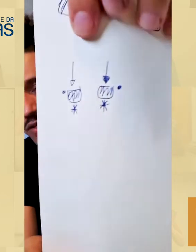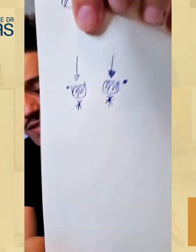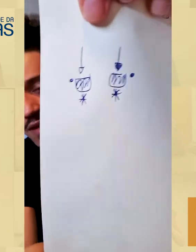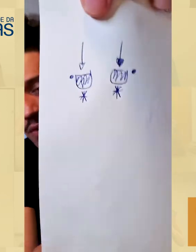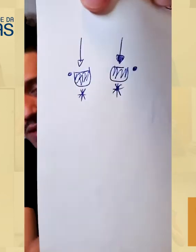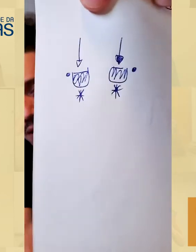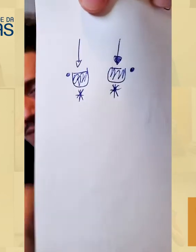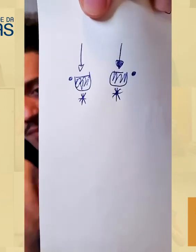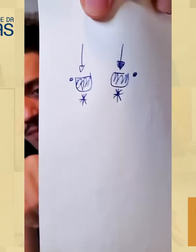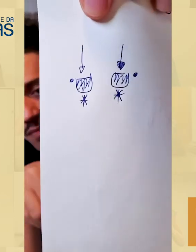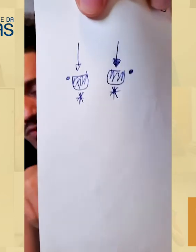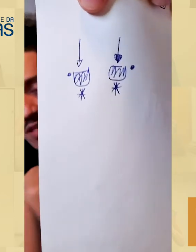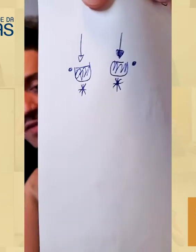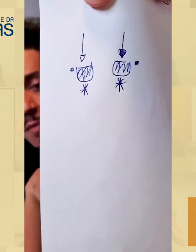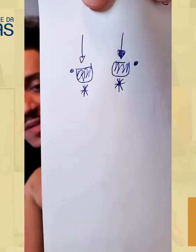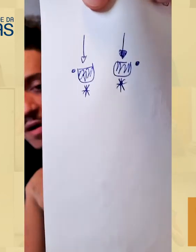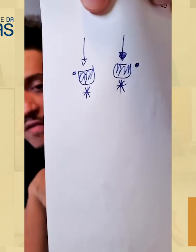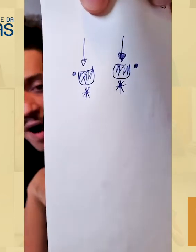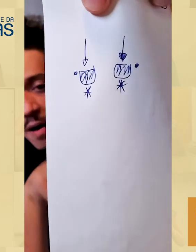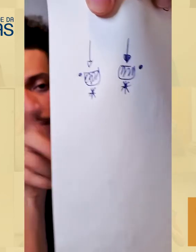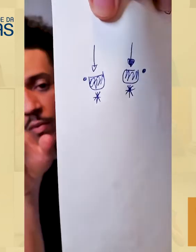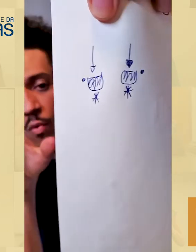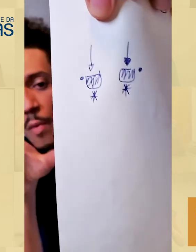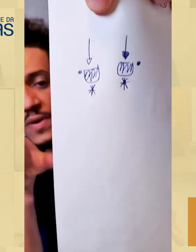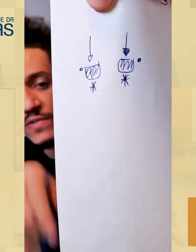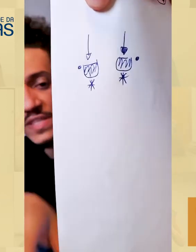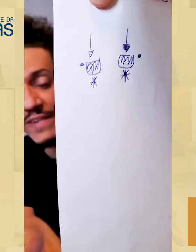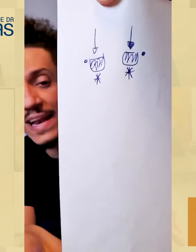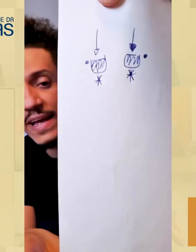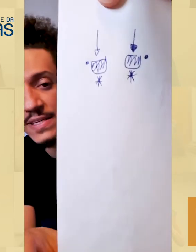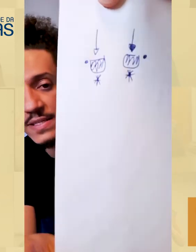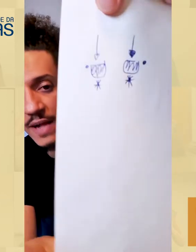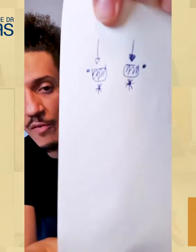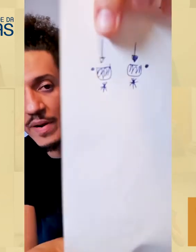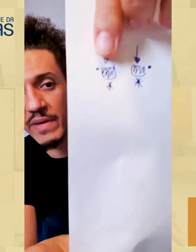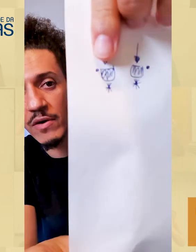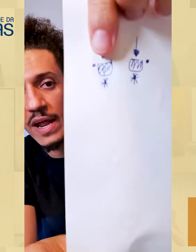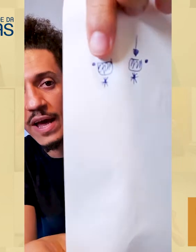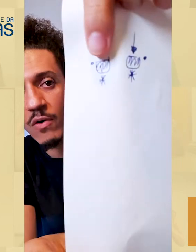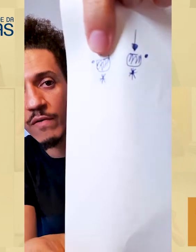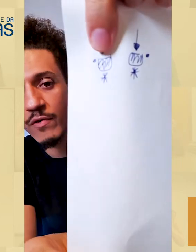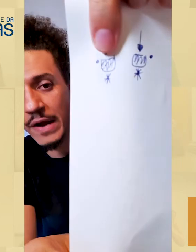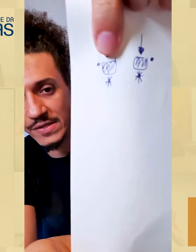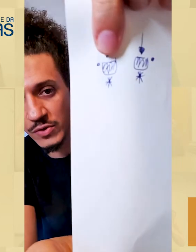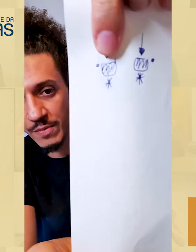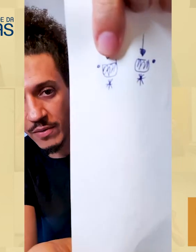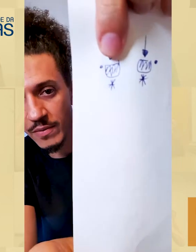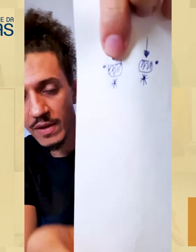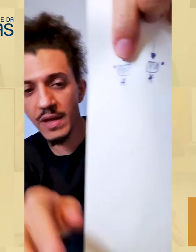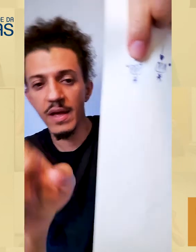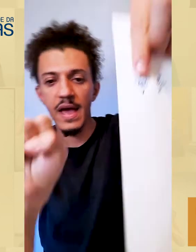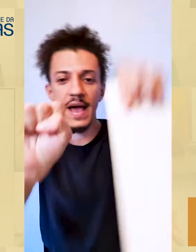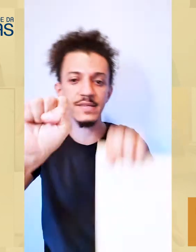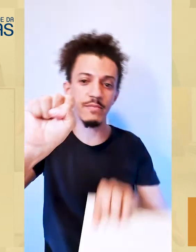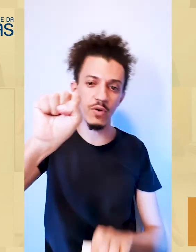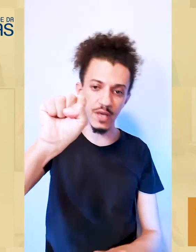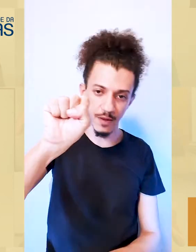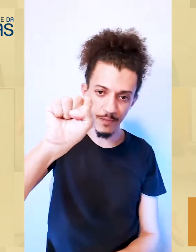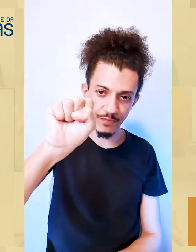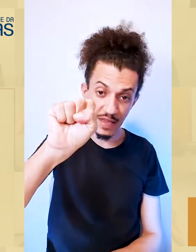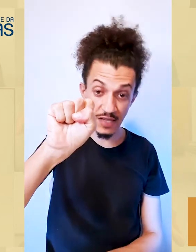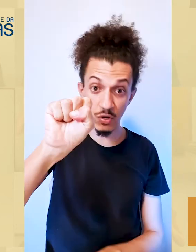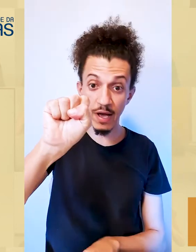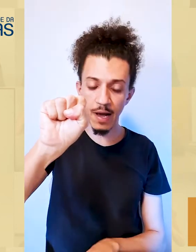É este sinal aqui. Você vai observar como que você vai ler esse sinal. Primeiro, leia a configuração de mão. É essa mão